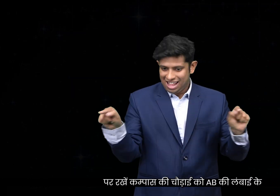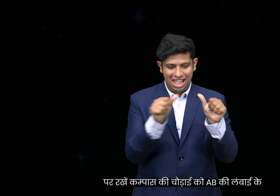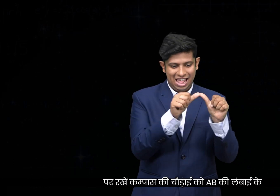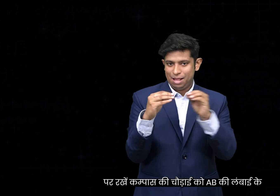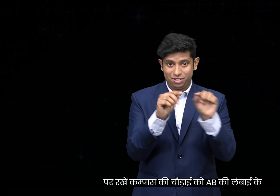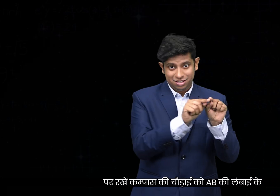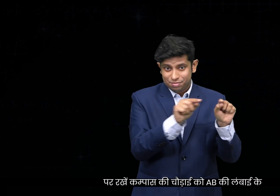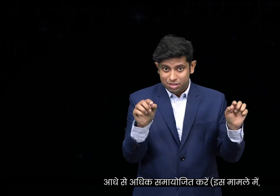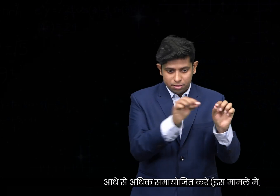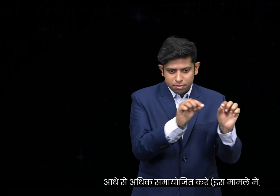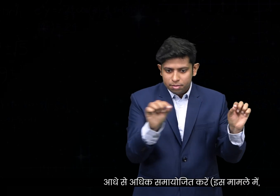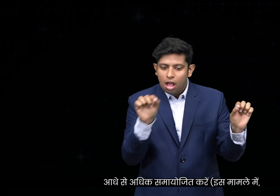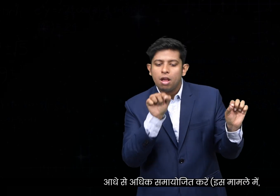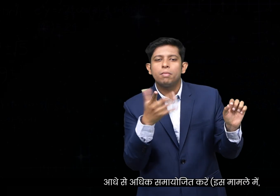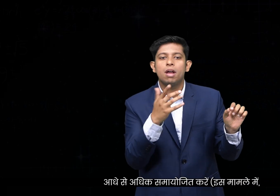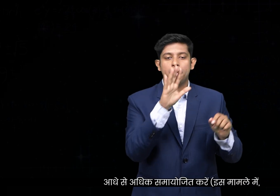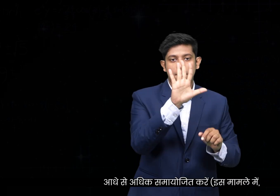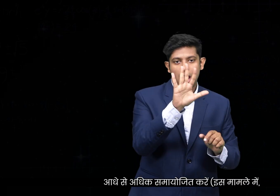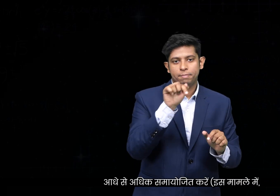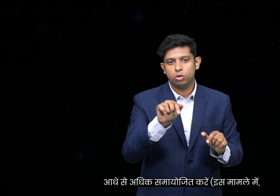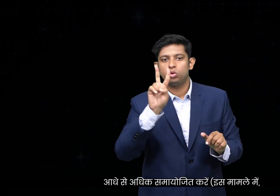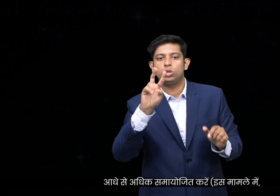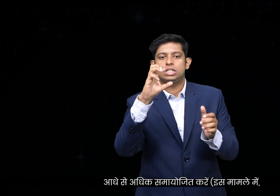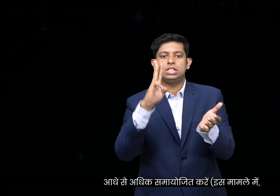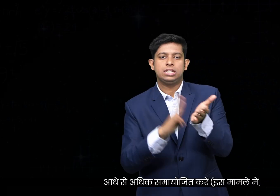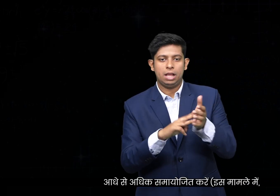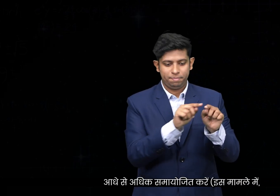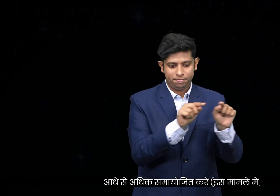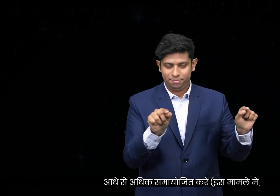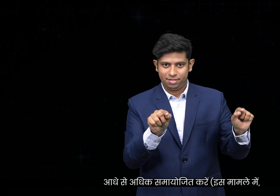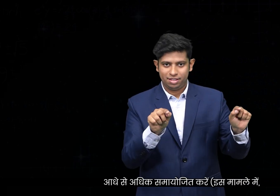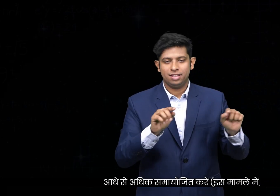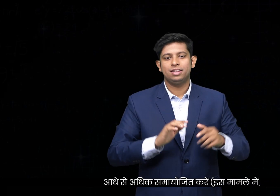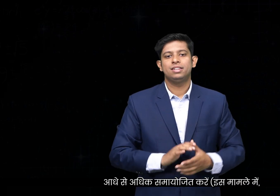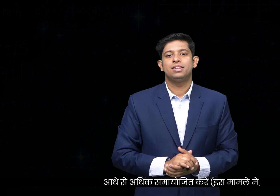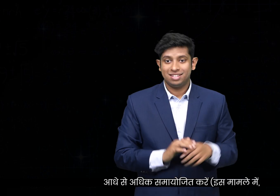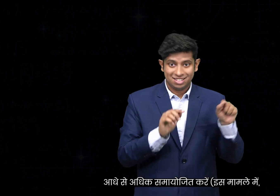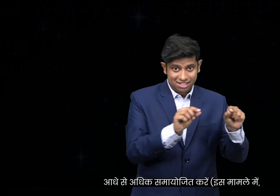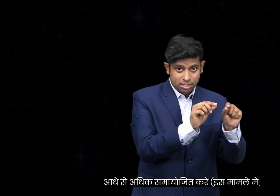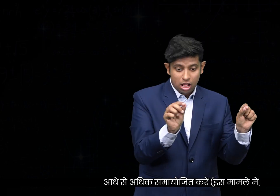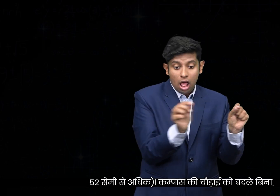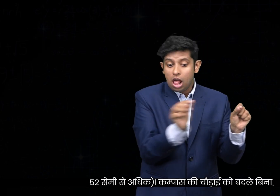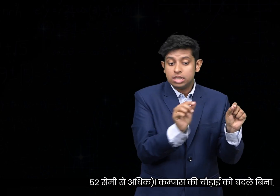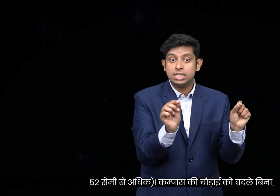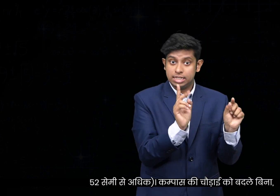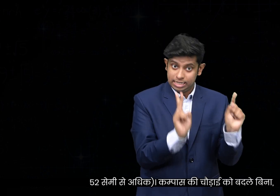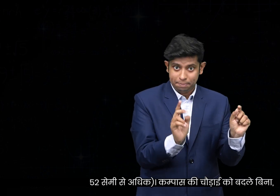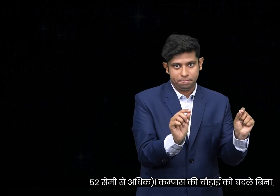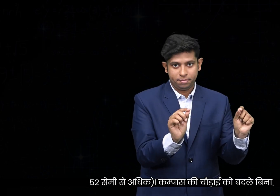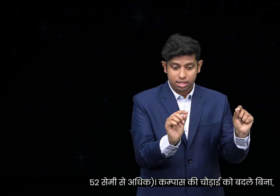की लंबाई के आधे से अधिक समायोजित करें। इस मामले में 52 सेमी से अधिक